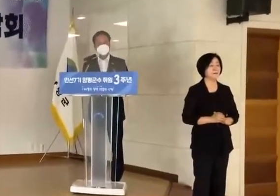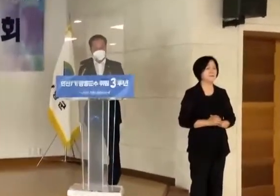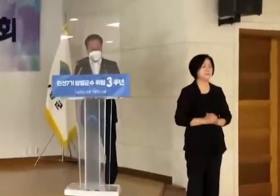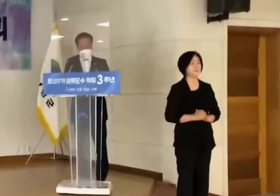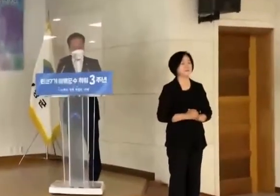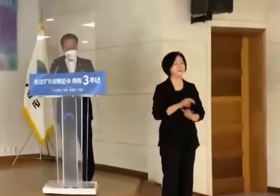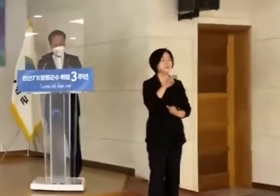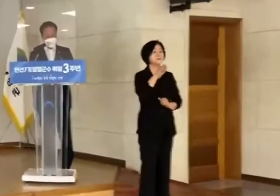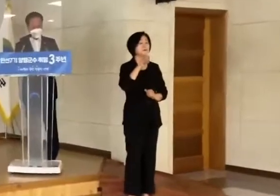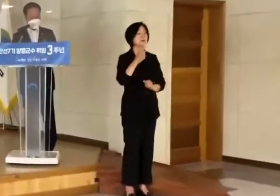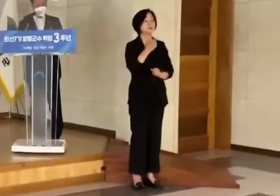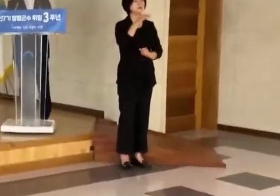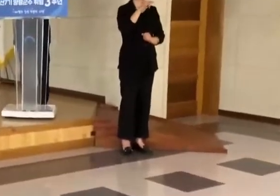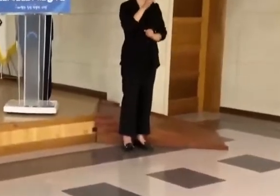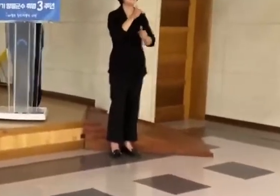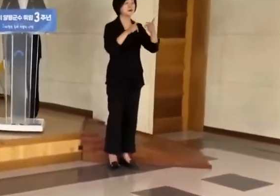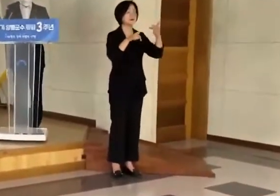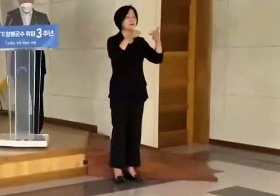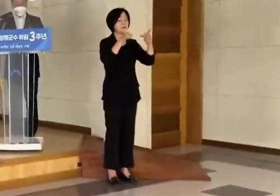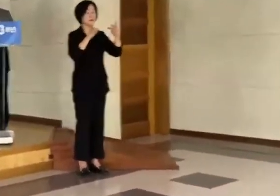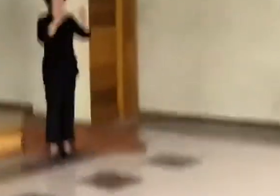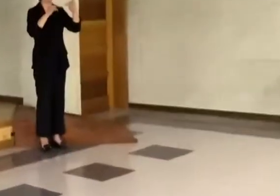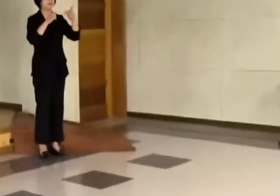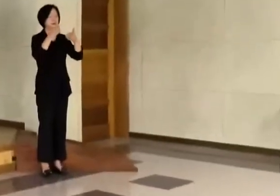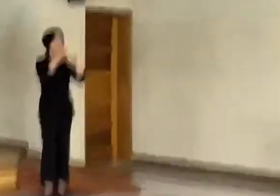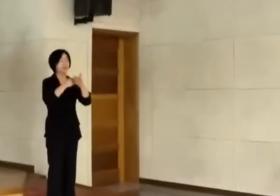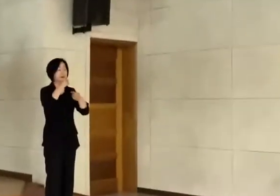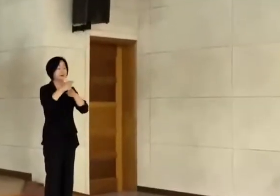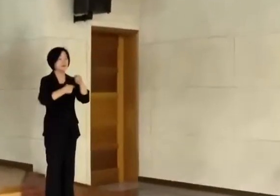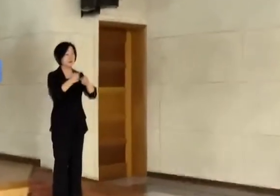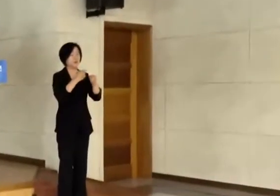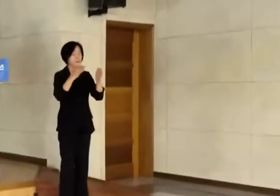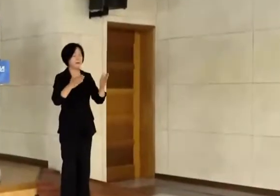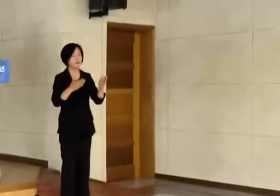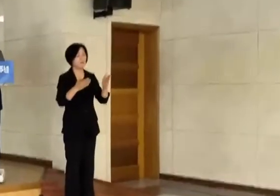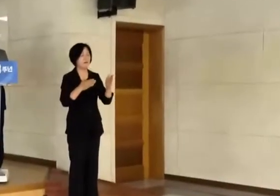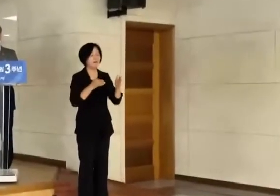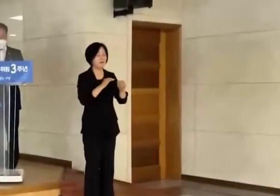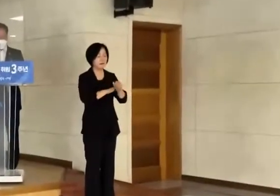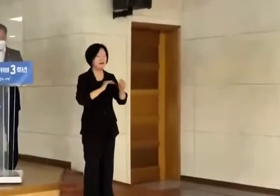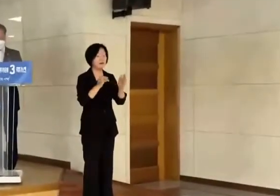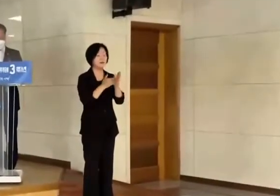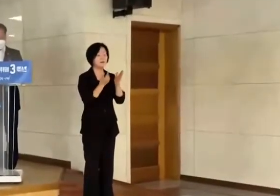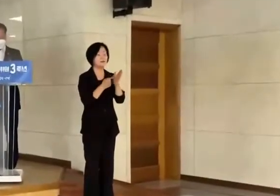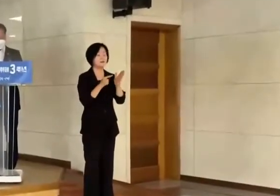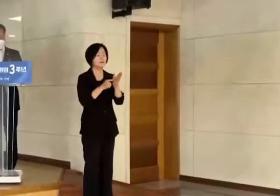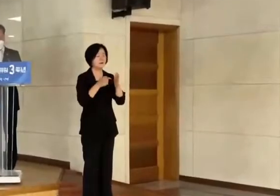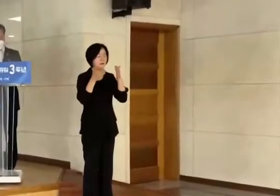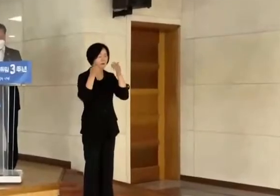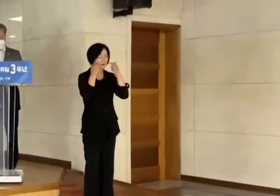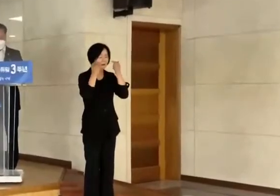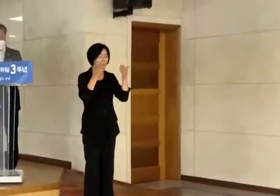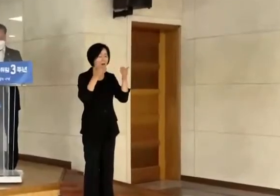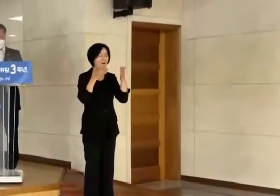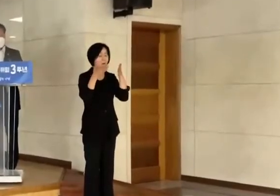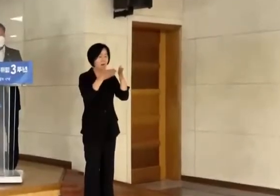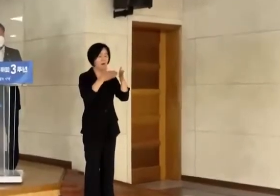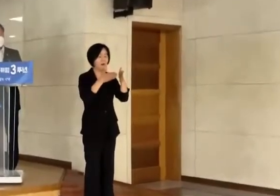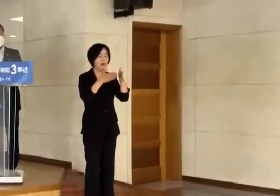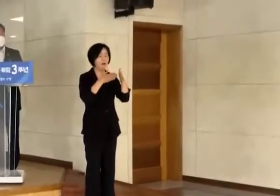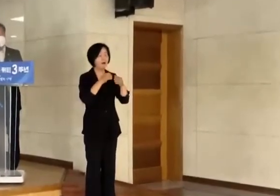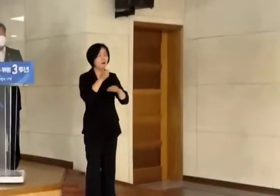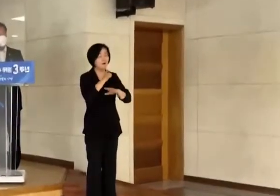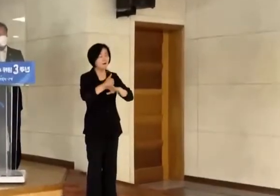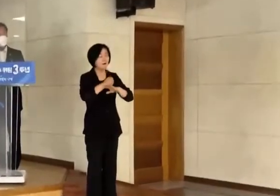민선 7기 차질없는 마무리를 위해 정확한 방향, 뚜렷한 성과로